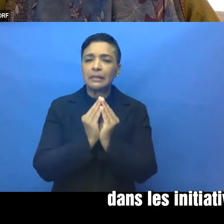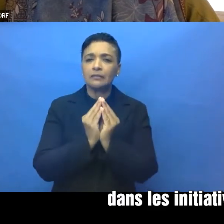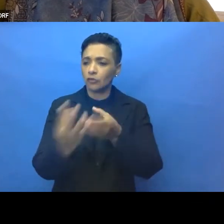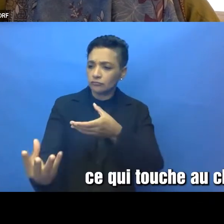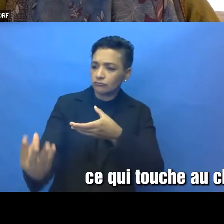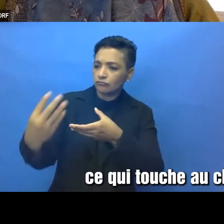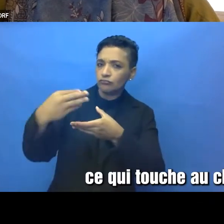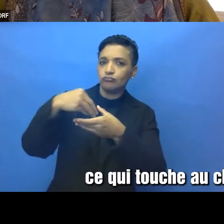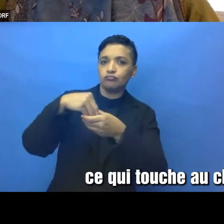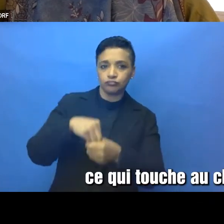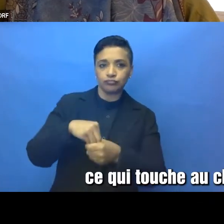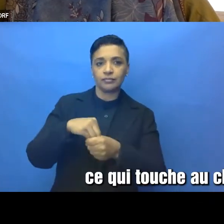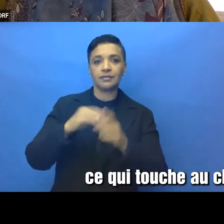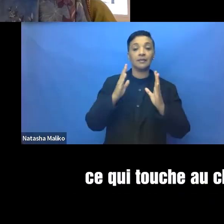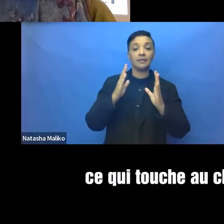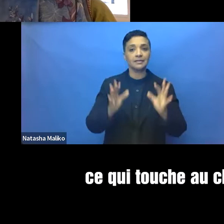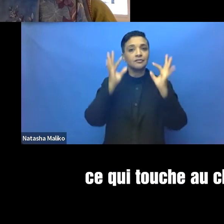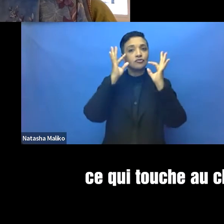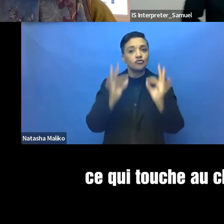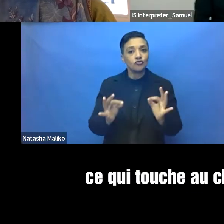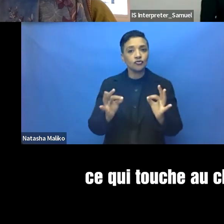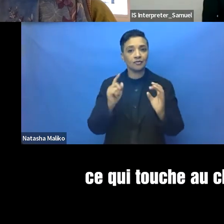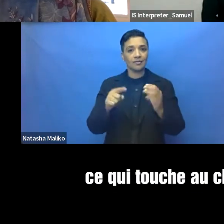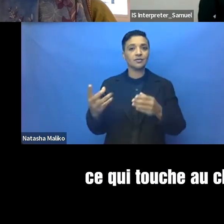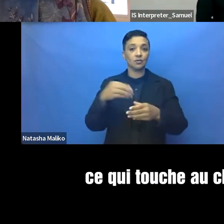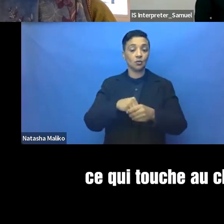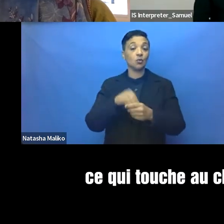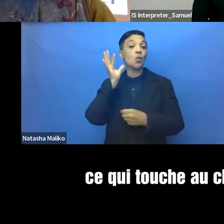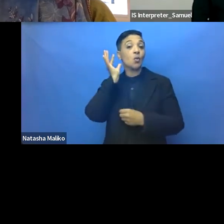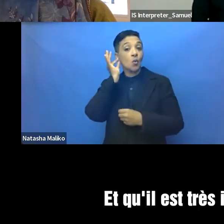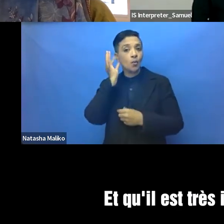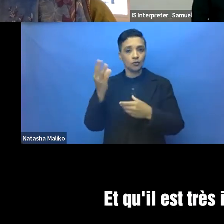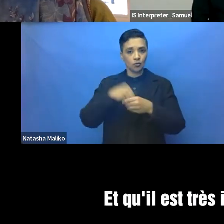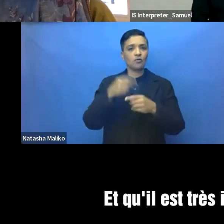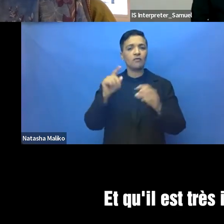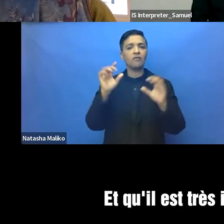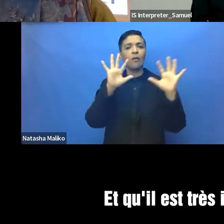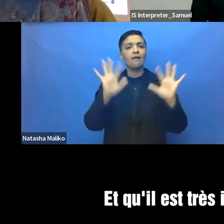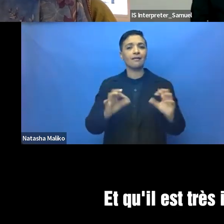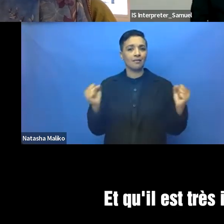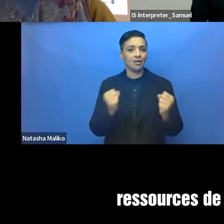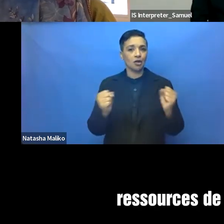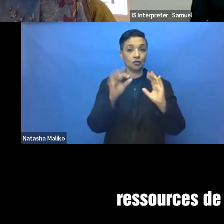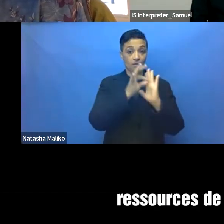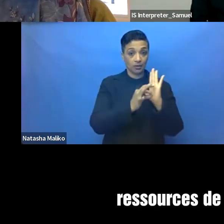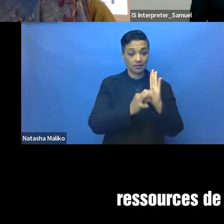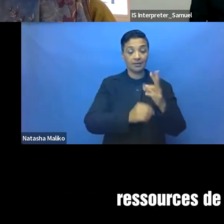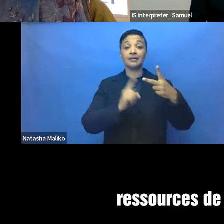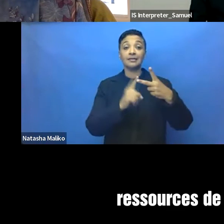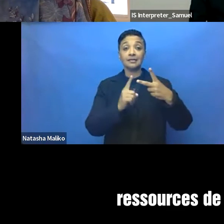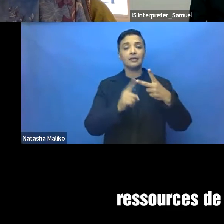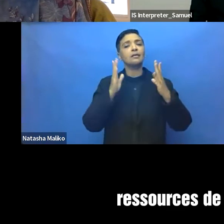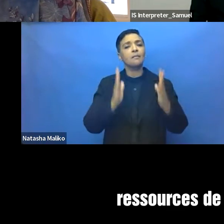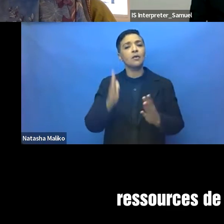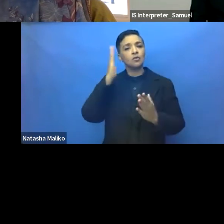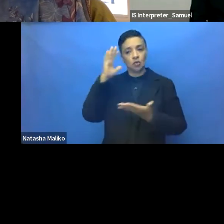filles dans les initiatives globales en tout ce qui touche au changement climatique et qu'il